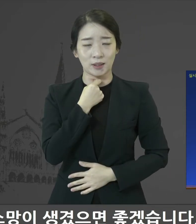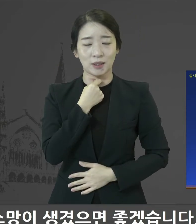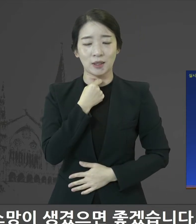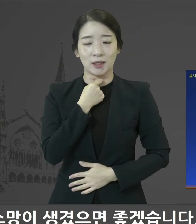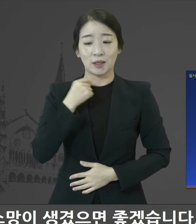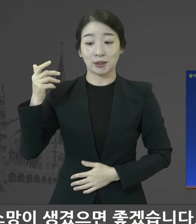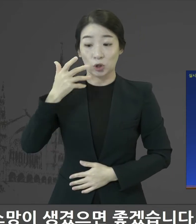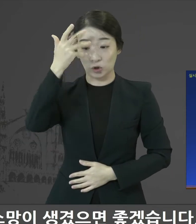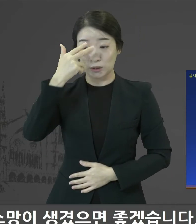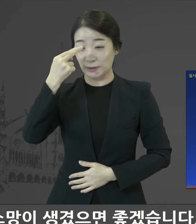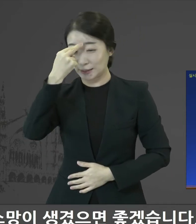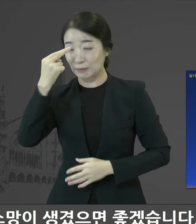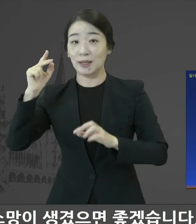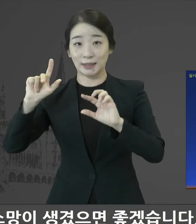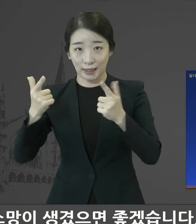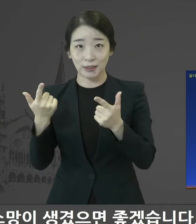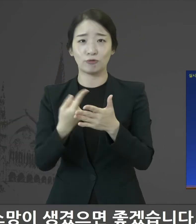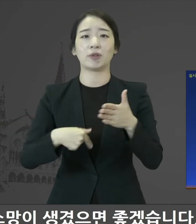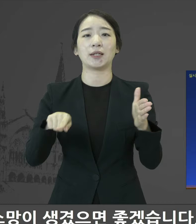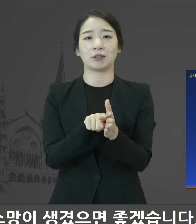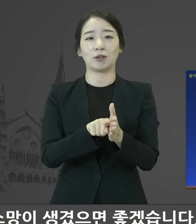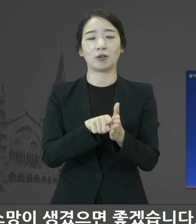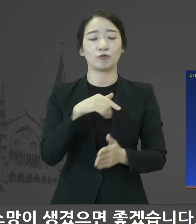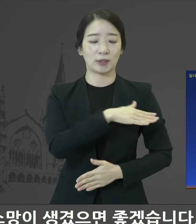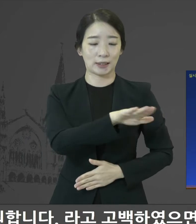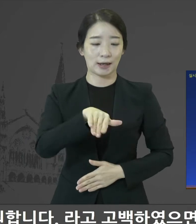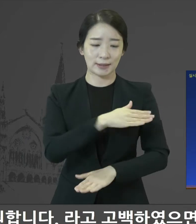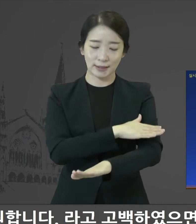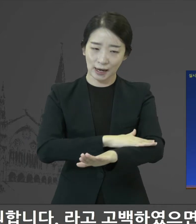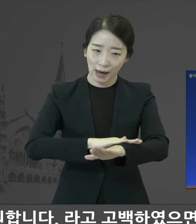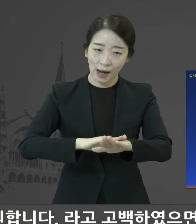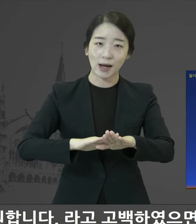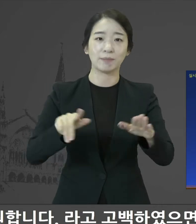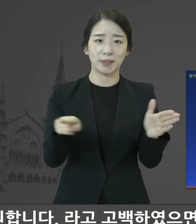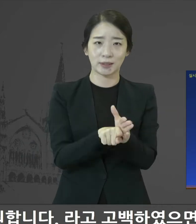노력하며 변화되어지고 그런 삶을 잘 유지하는